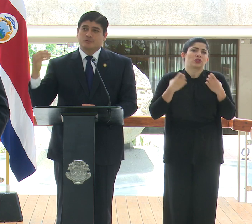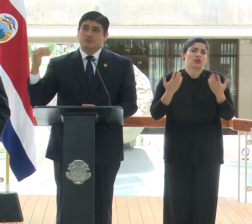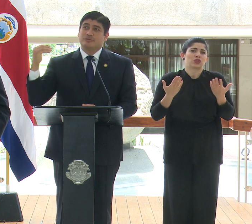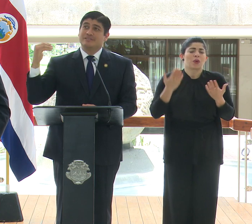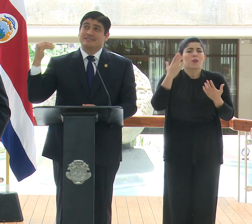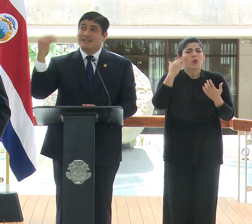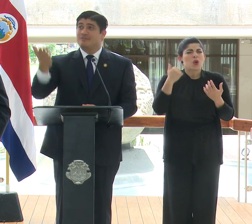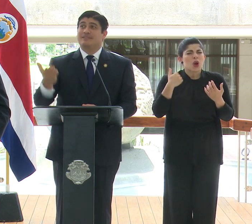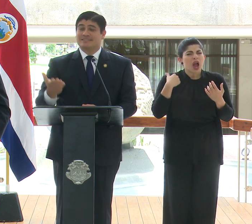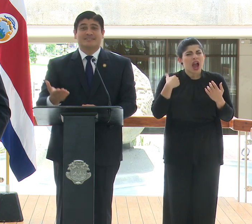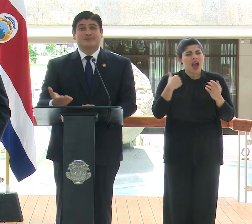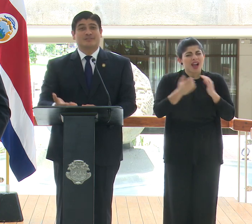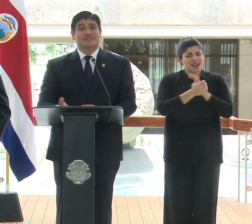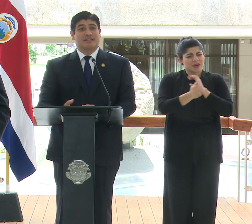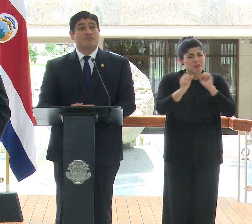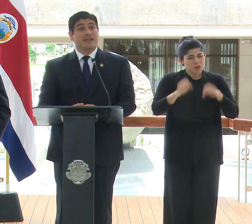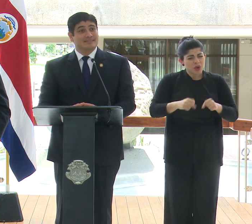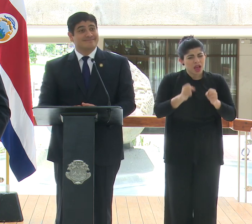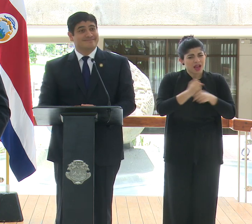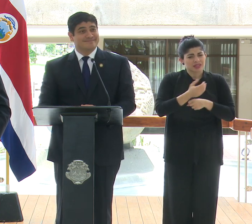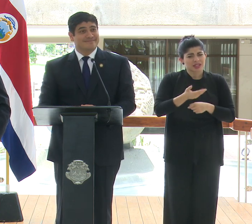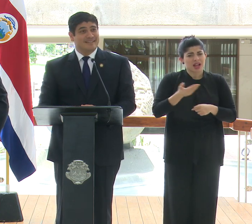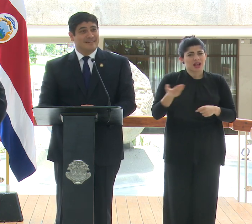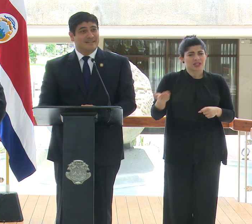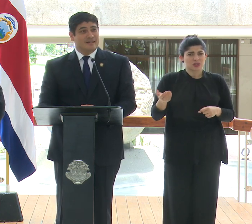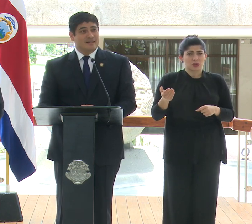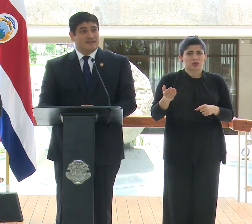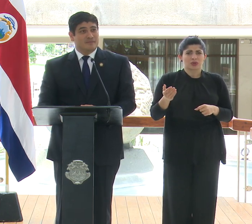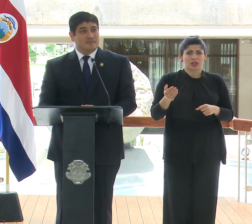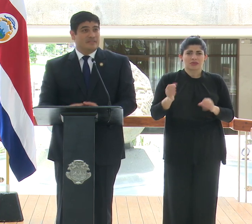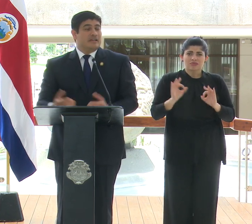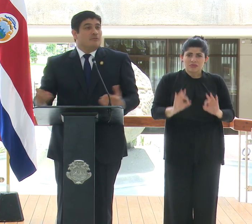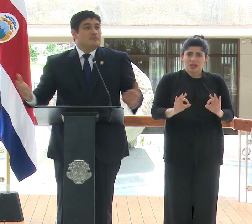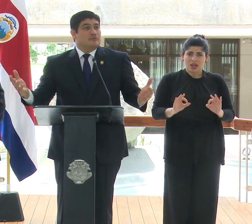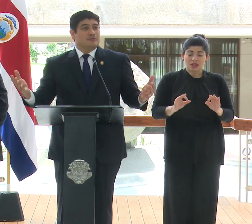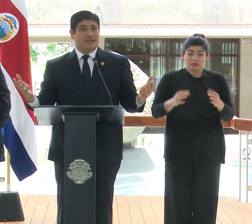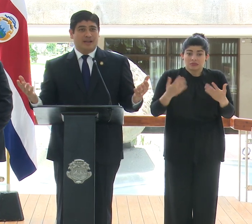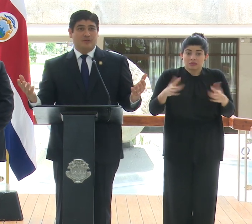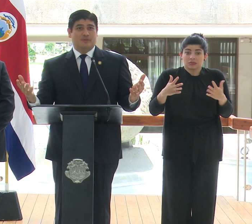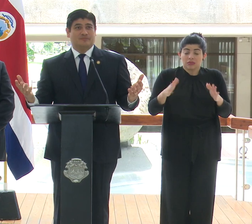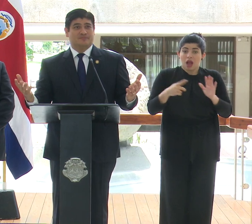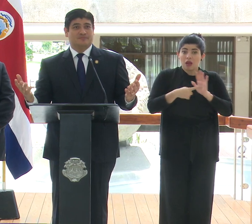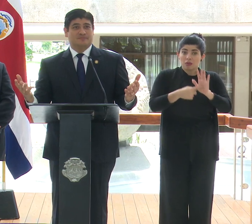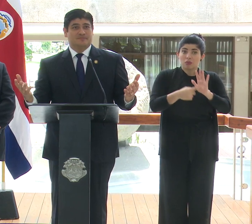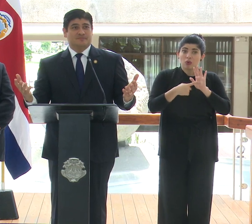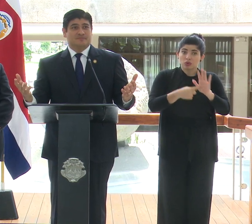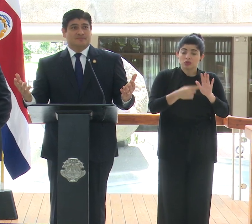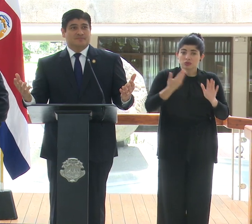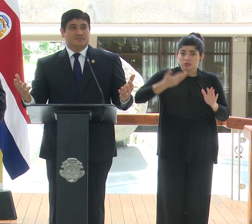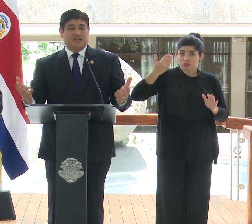Porque tenemos un potencial para hacer las cosas tan bien, y ya lo hemos demostrado.